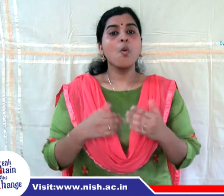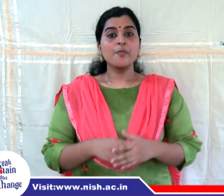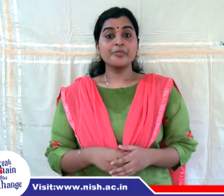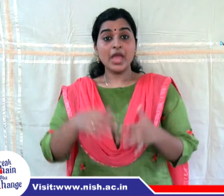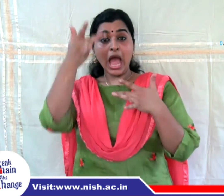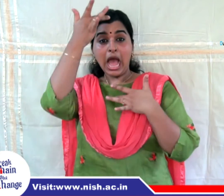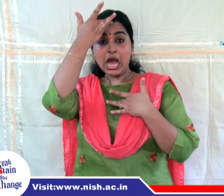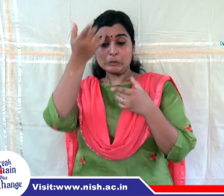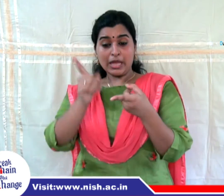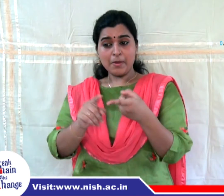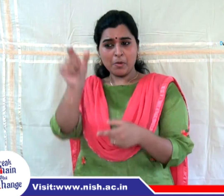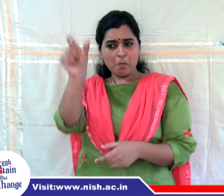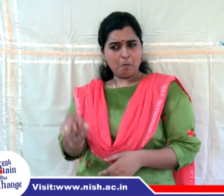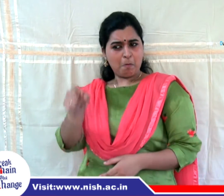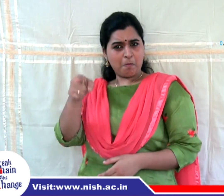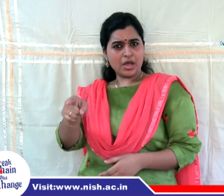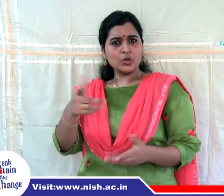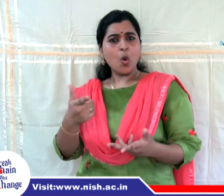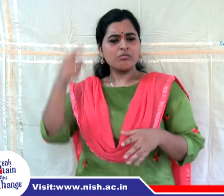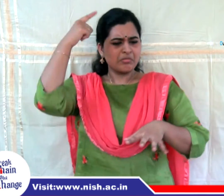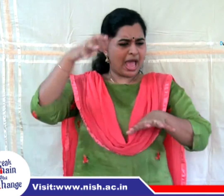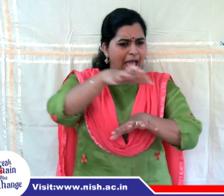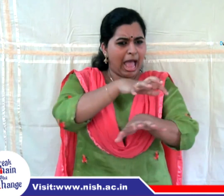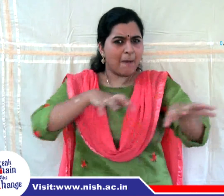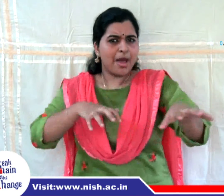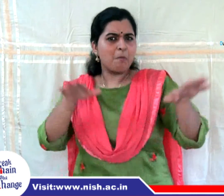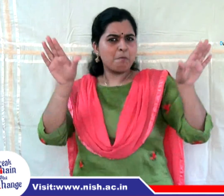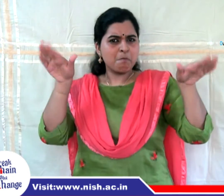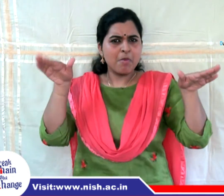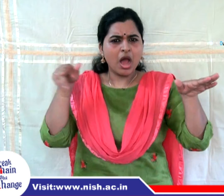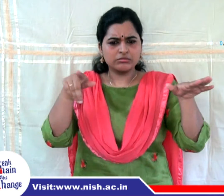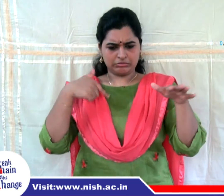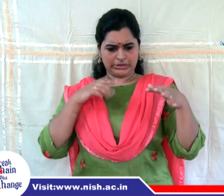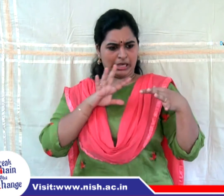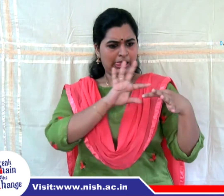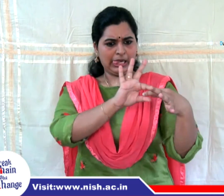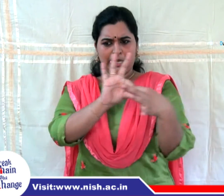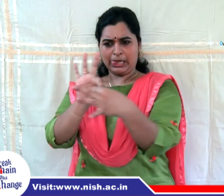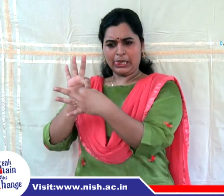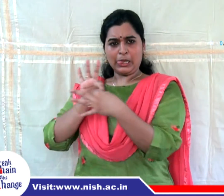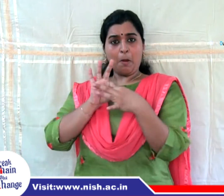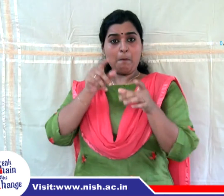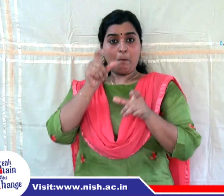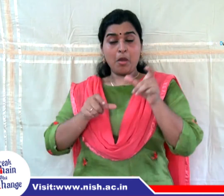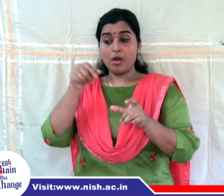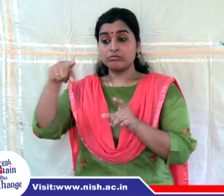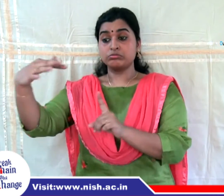ബാധിച്ച ആളുമായോ പക്ഷിമൃഗാദികളുമായോ അടുത്ത സമ്പർക്കം പുലർത്തുന്നവർക്ക് രോഗം പിടിപെടാൻ സാധ്യത